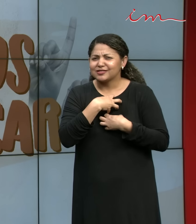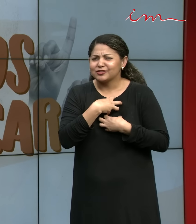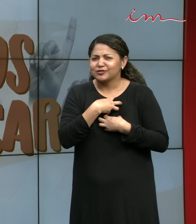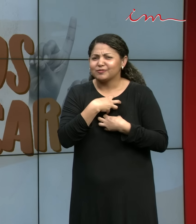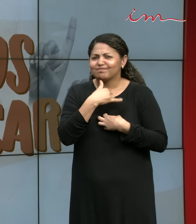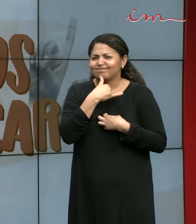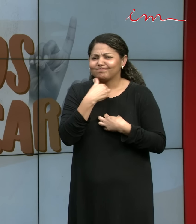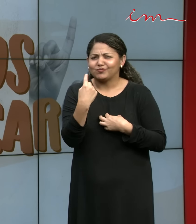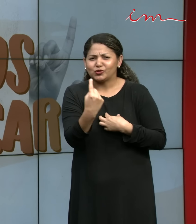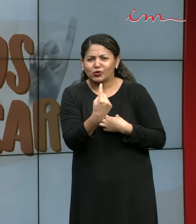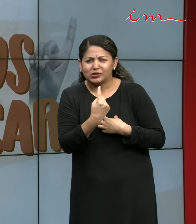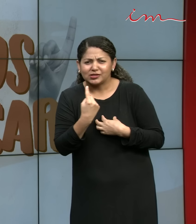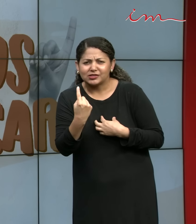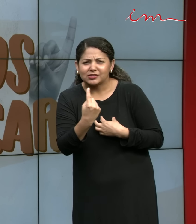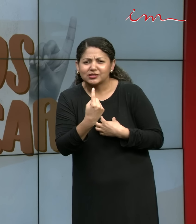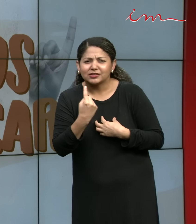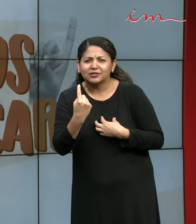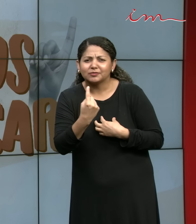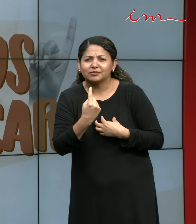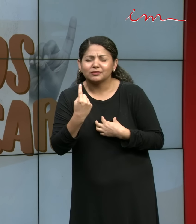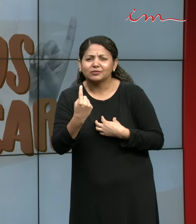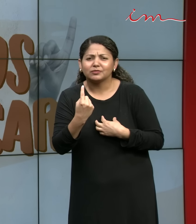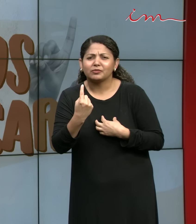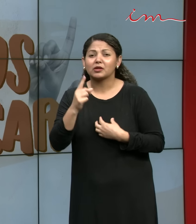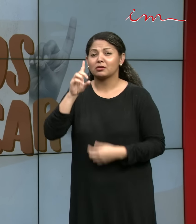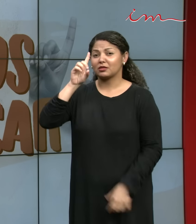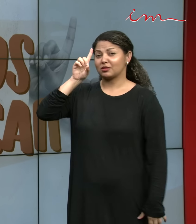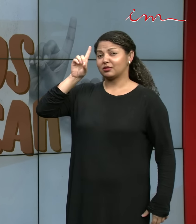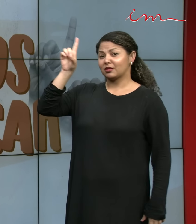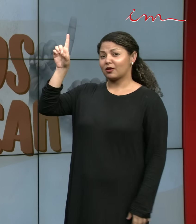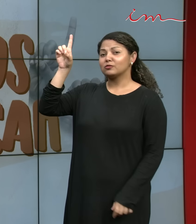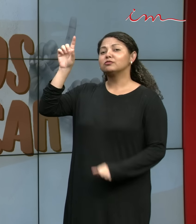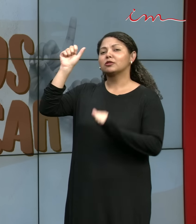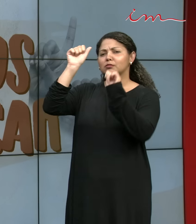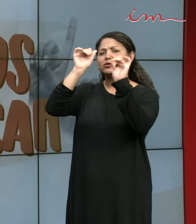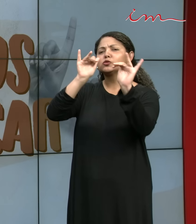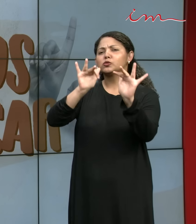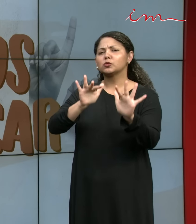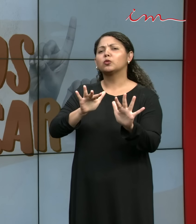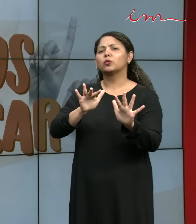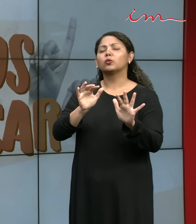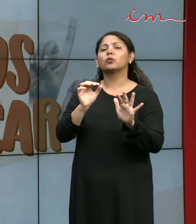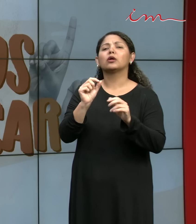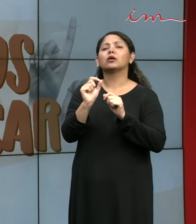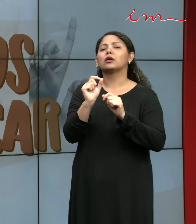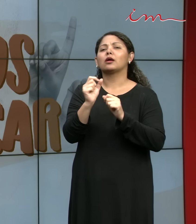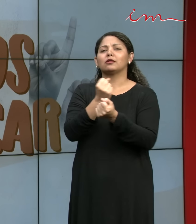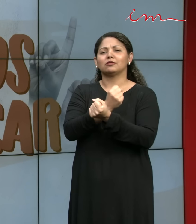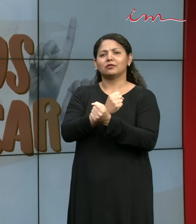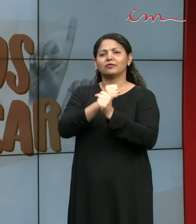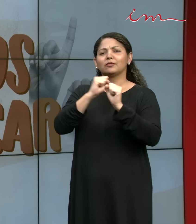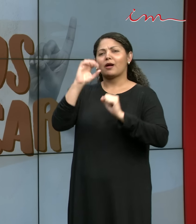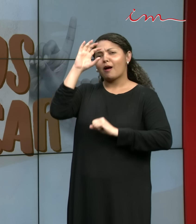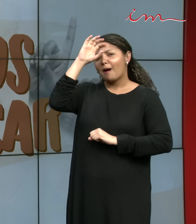vida. Você se sente sozinho, amargurado? Deus tem uma bênção para